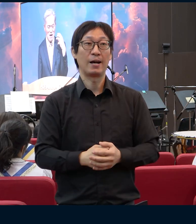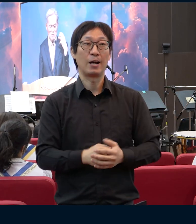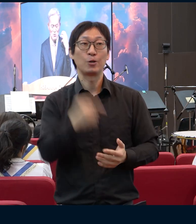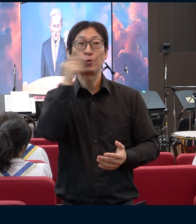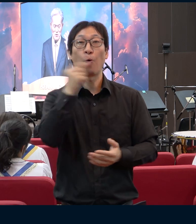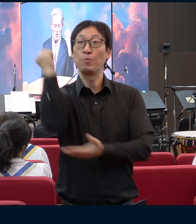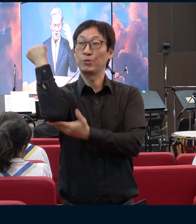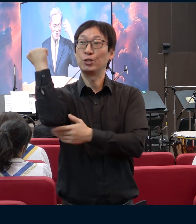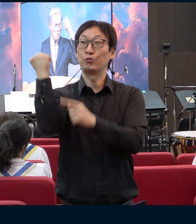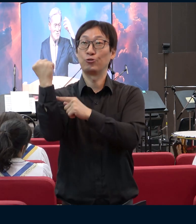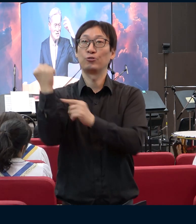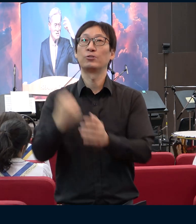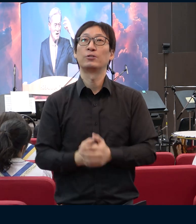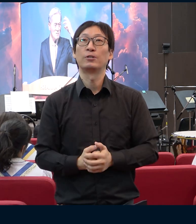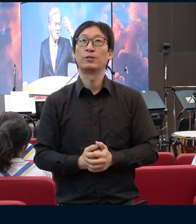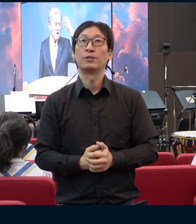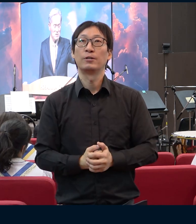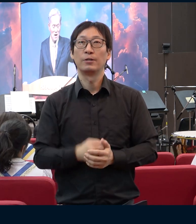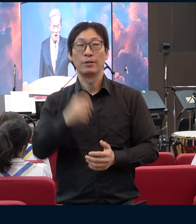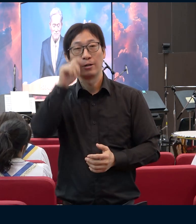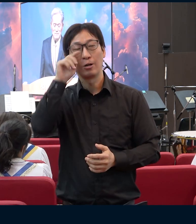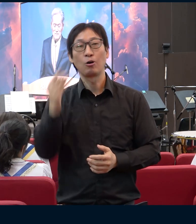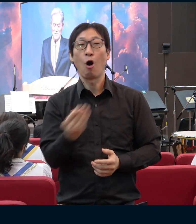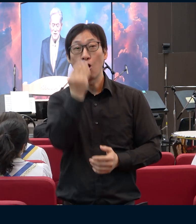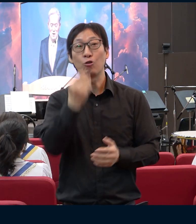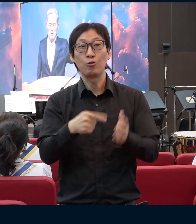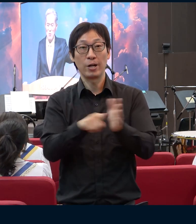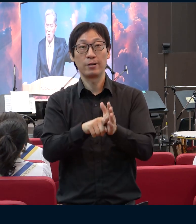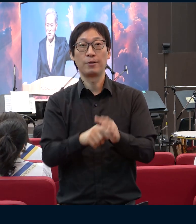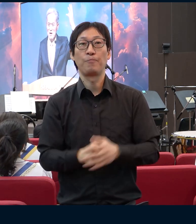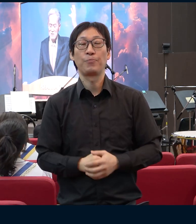우리의 거룩의 삶을 위해서 정말 시사하는 바가 크다.